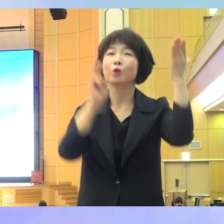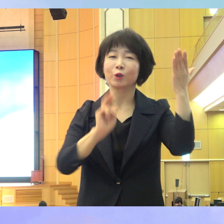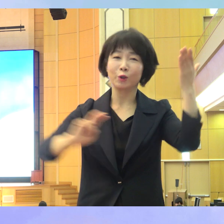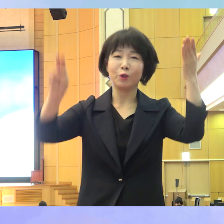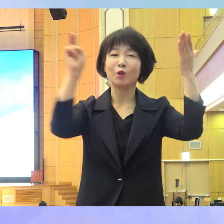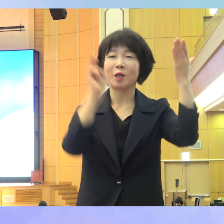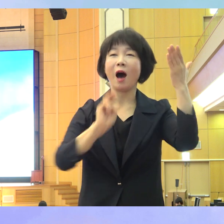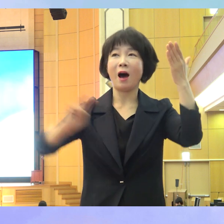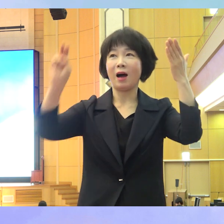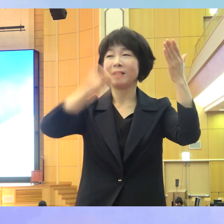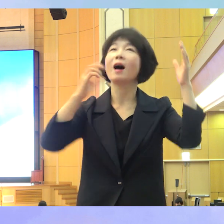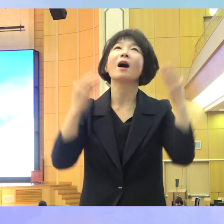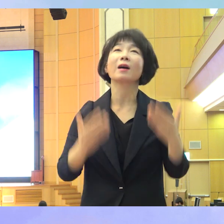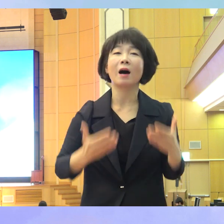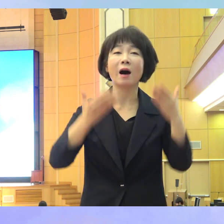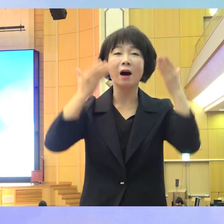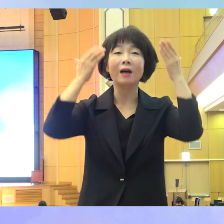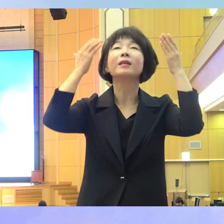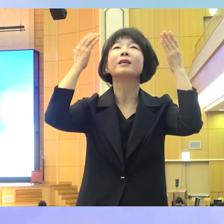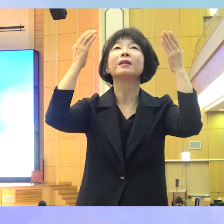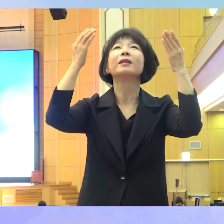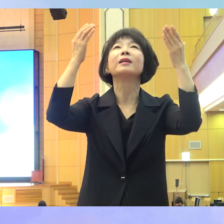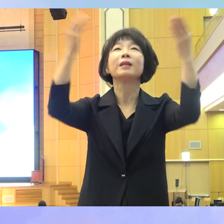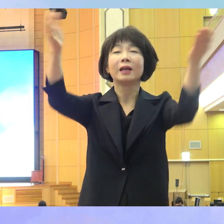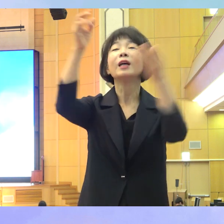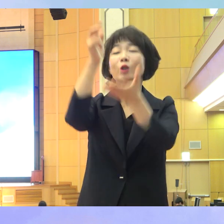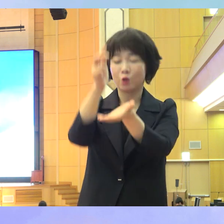보며 주 찬양하리.